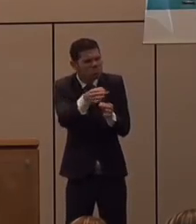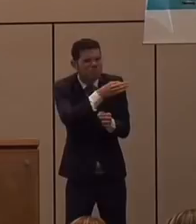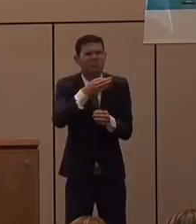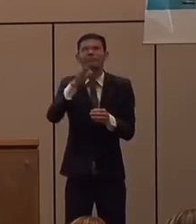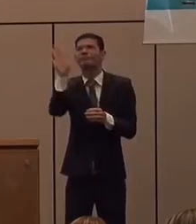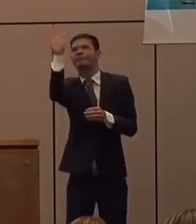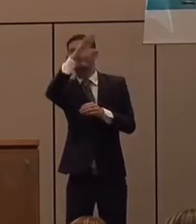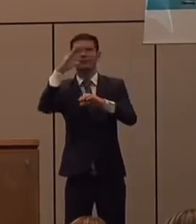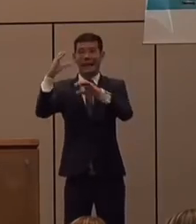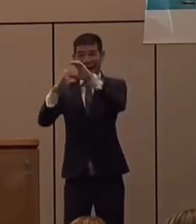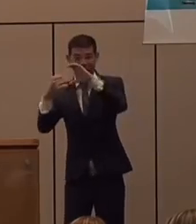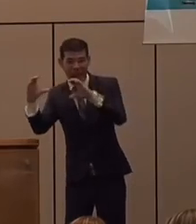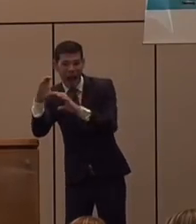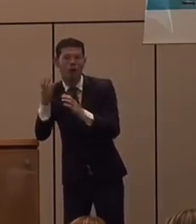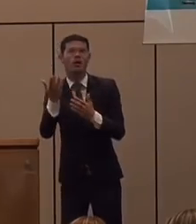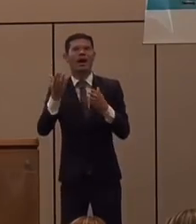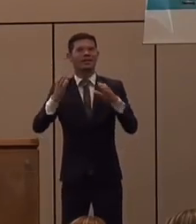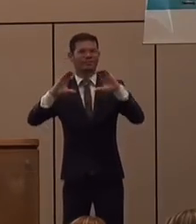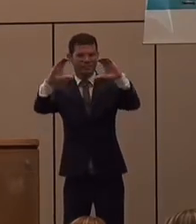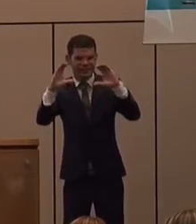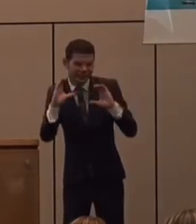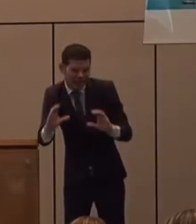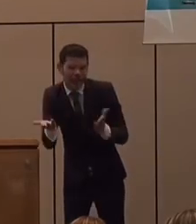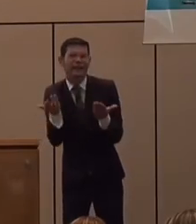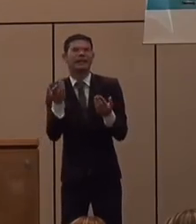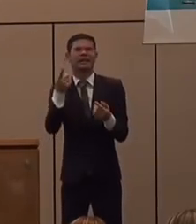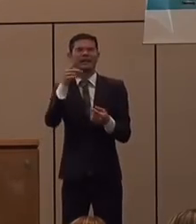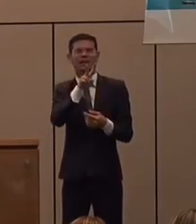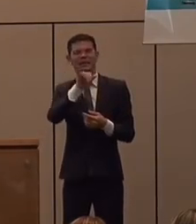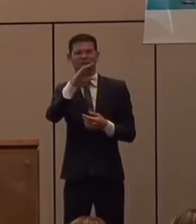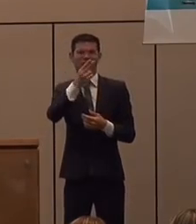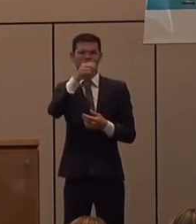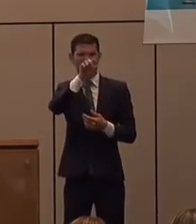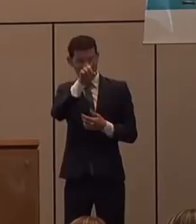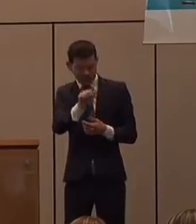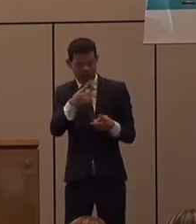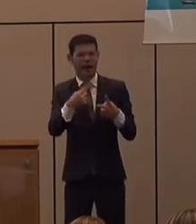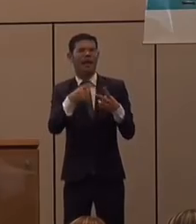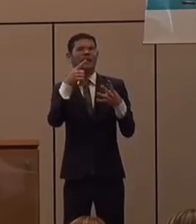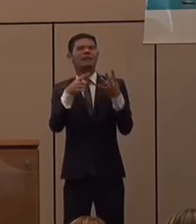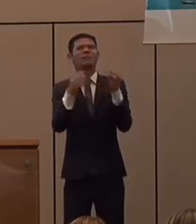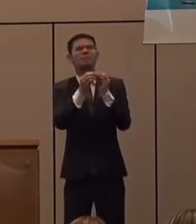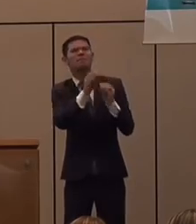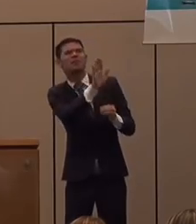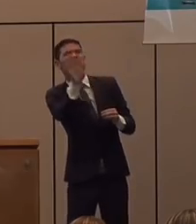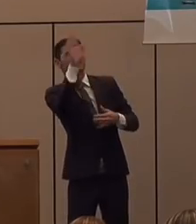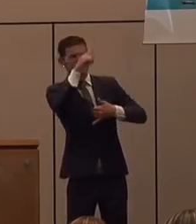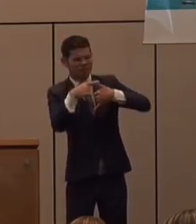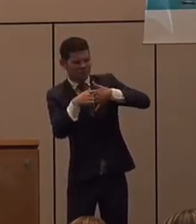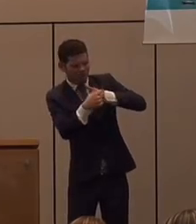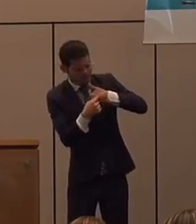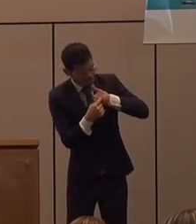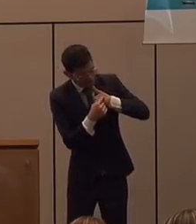del cauca de caquetá de vichada y la región de montes de maría en el departamento de bolívar pero más allá de esas zonas